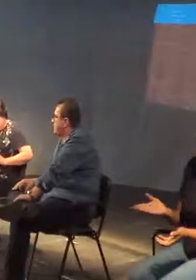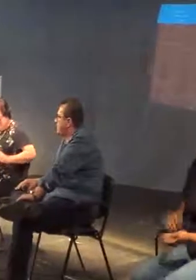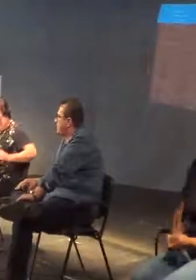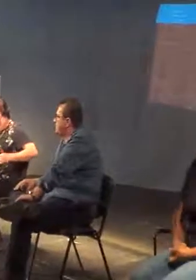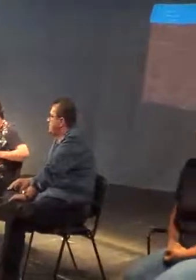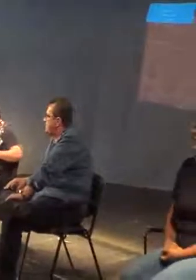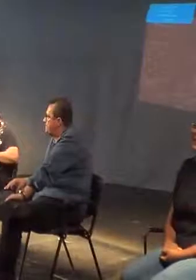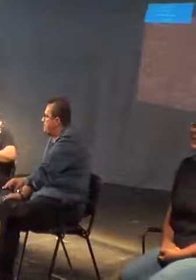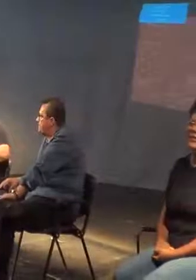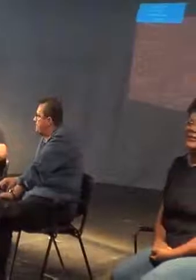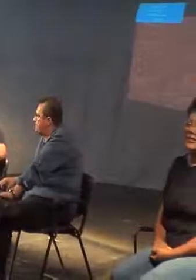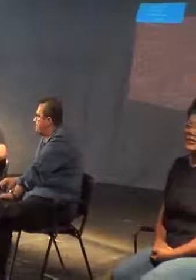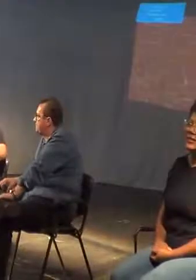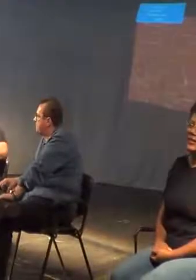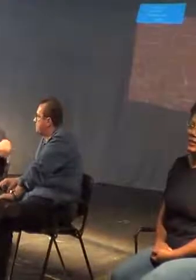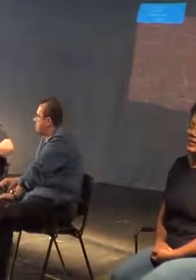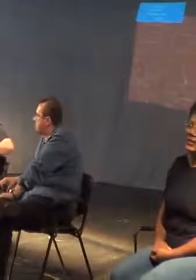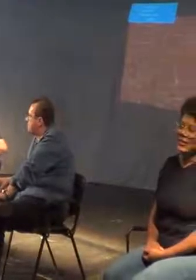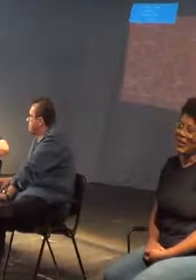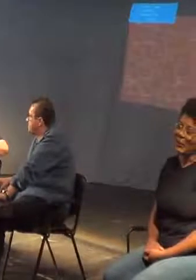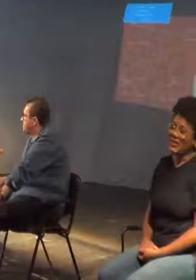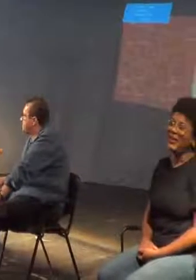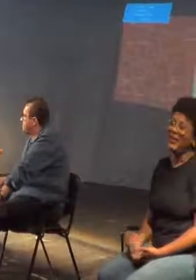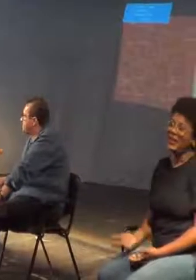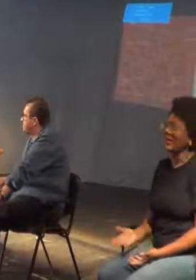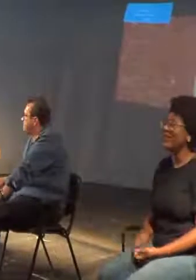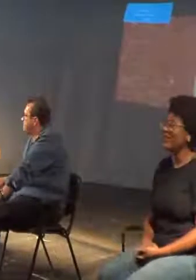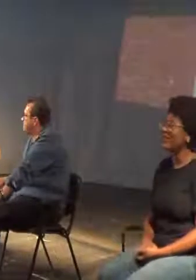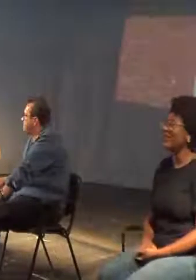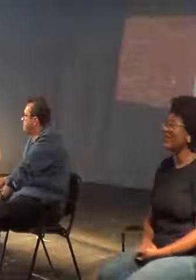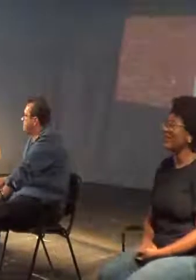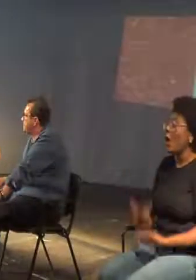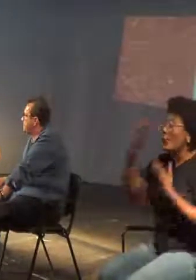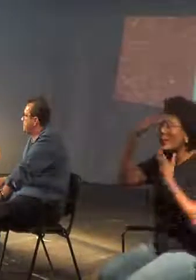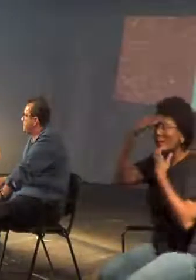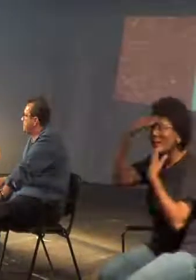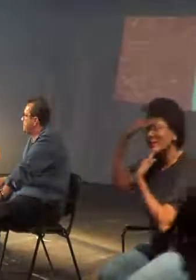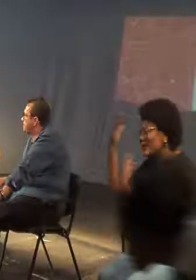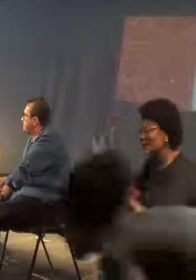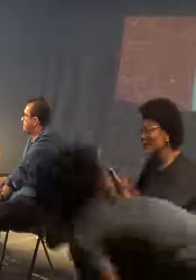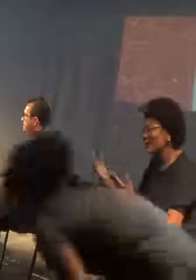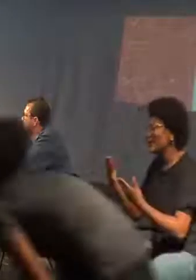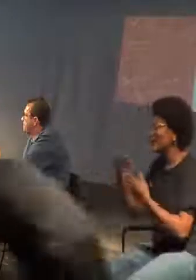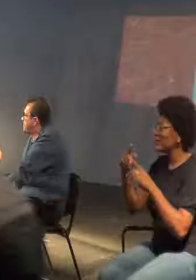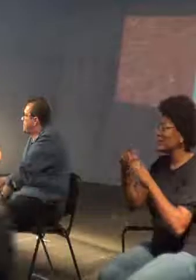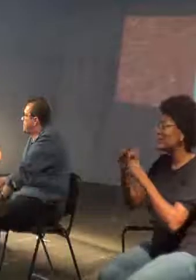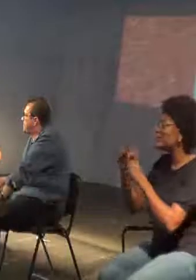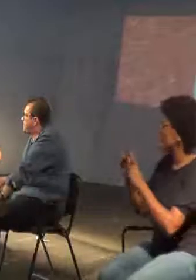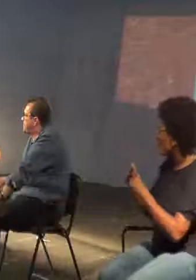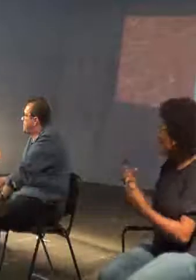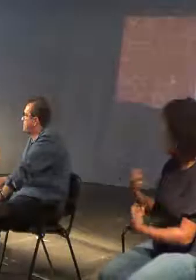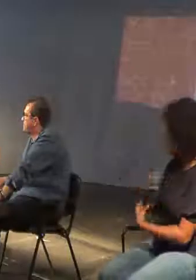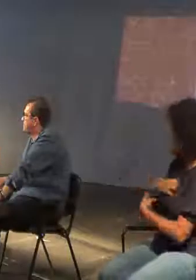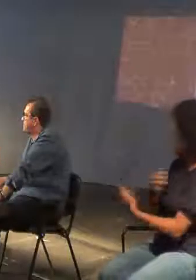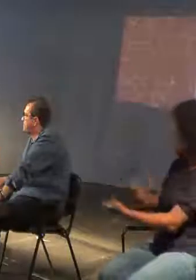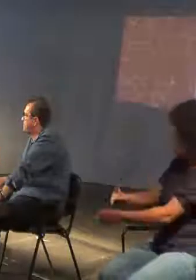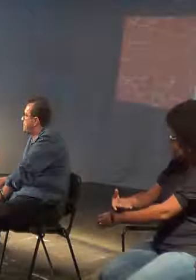Eu queria agradecer a professora, a gentis palavras. De fato, ela tocou uma coisa